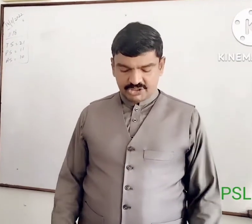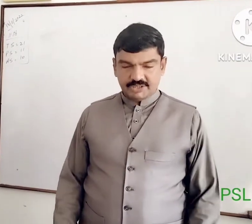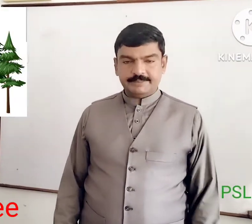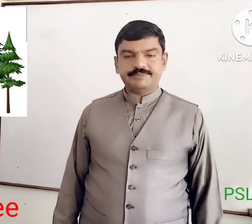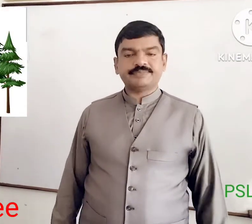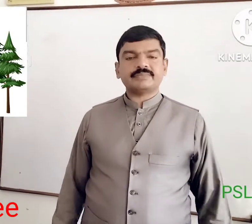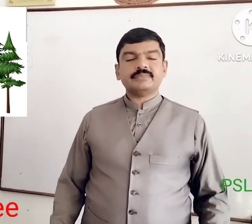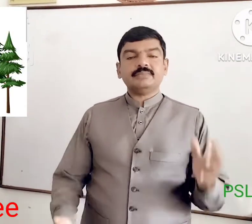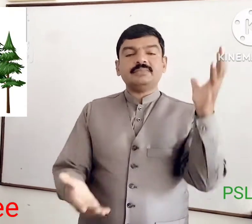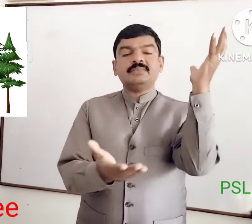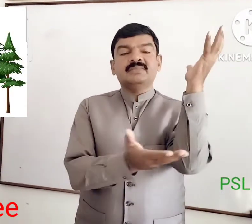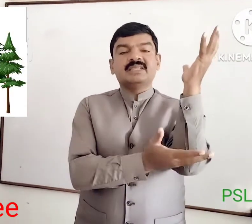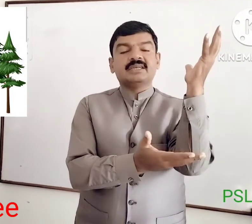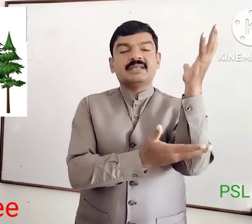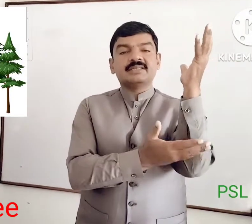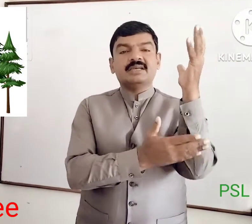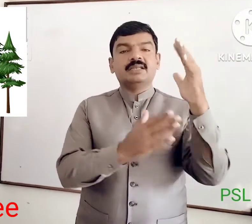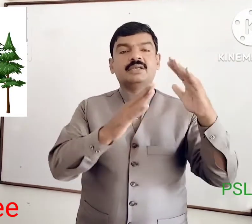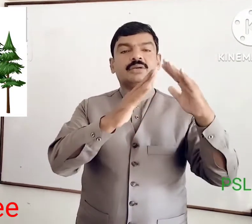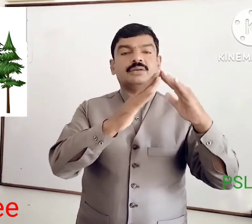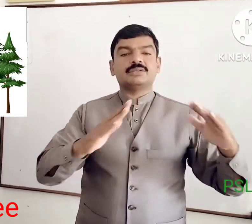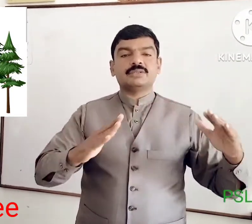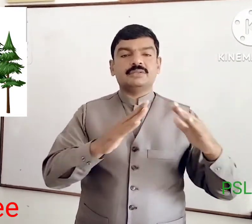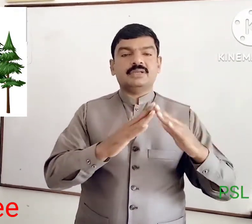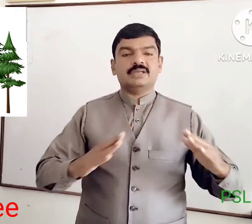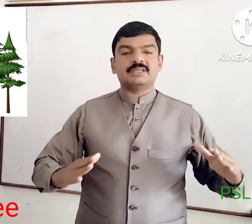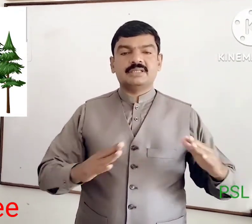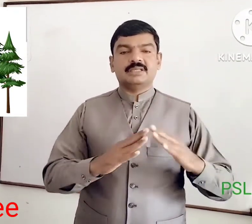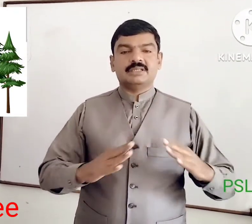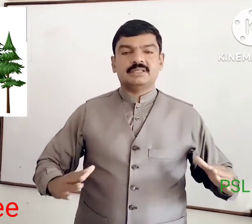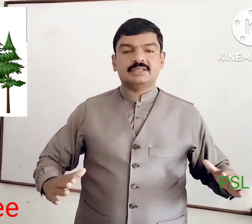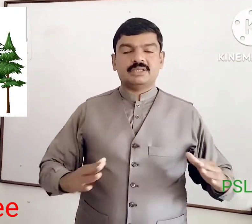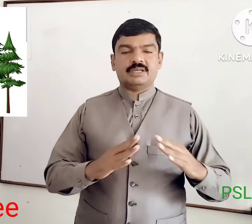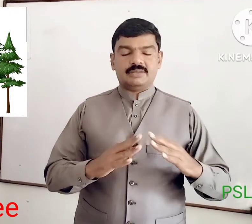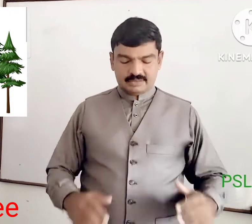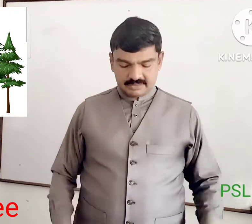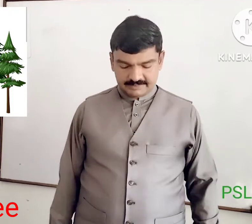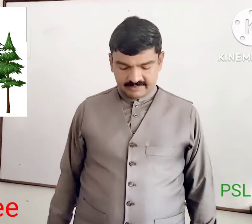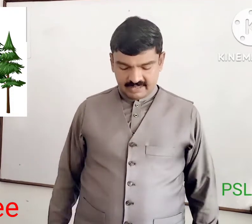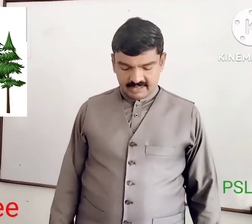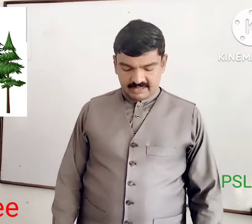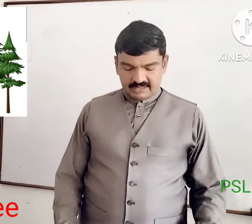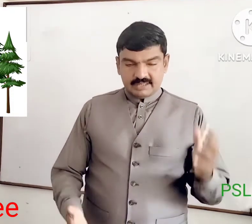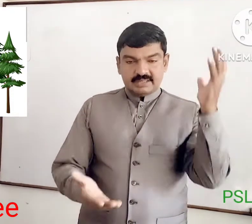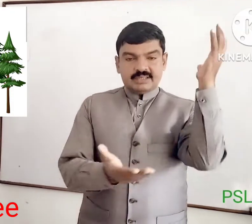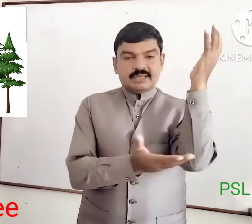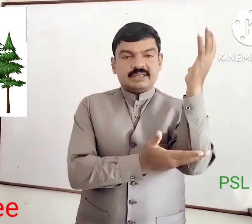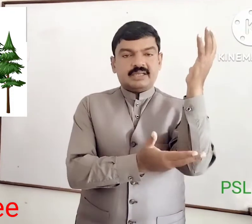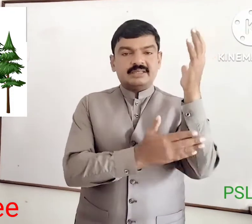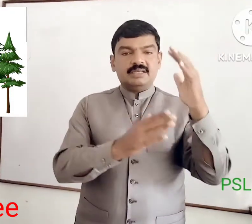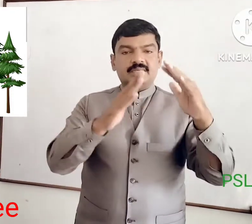चीड़ दरख्त का साइन और उसकी जो शाखा, दरख्त का साइन